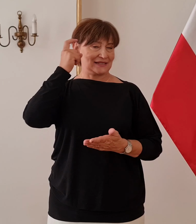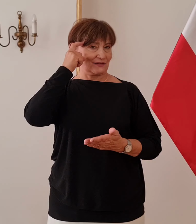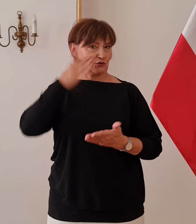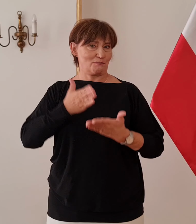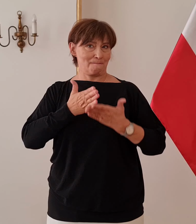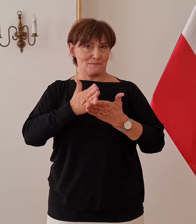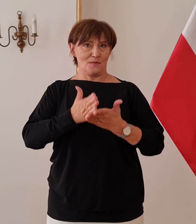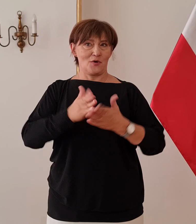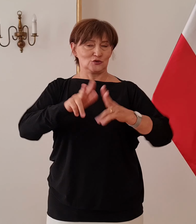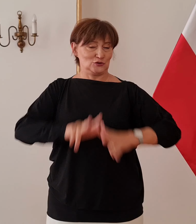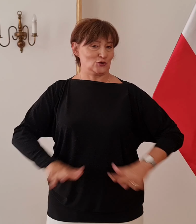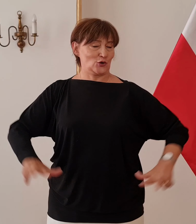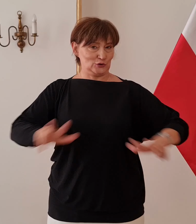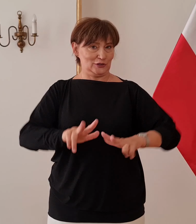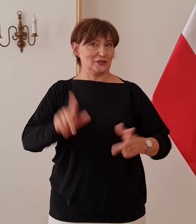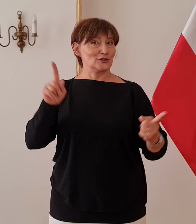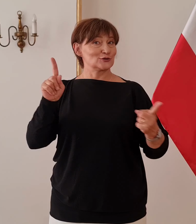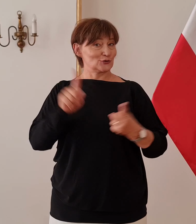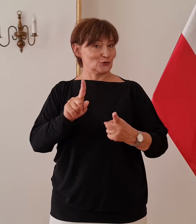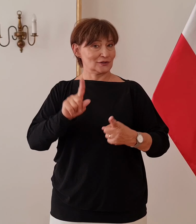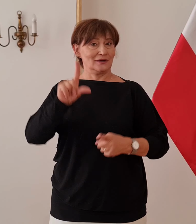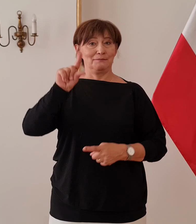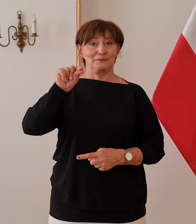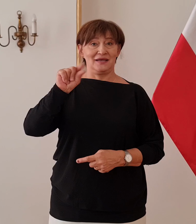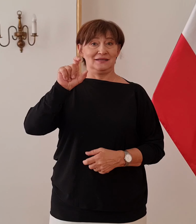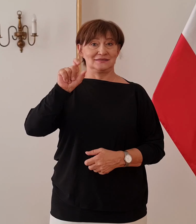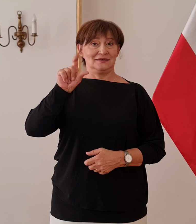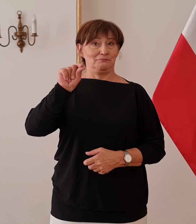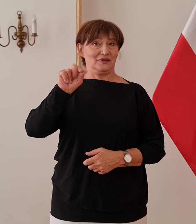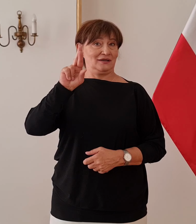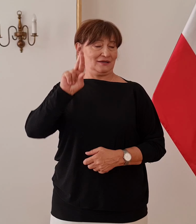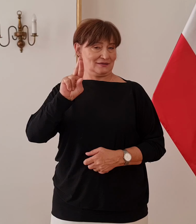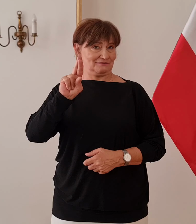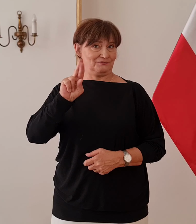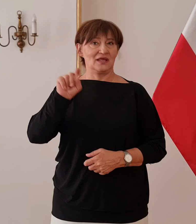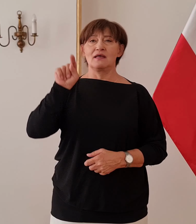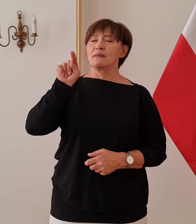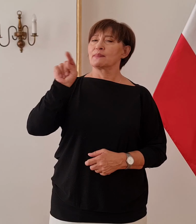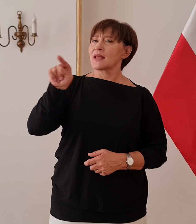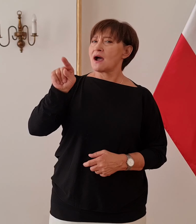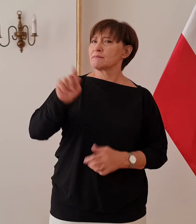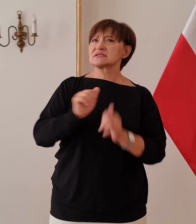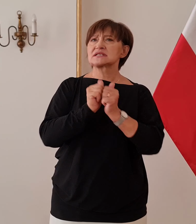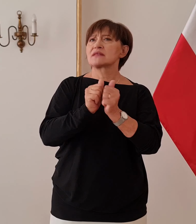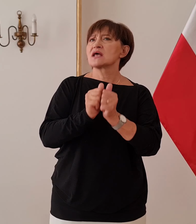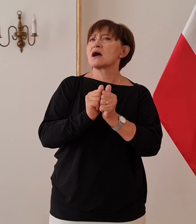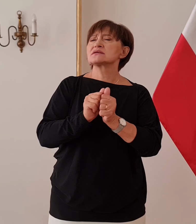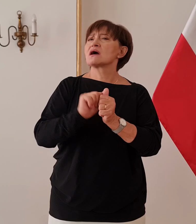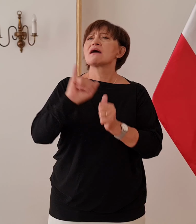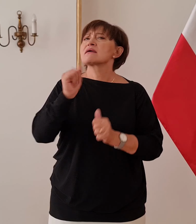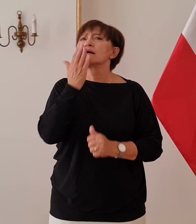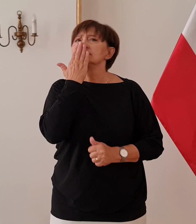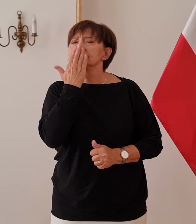Powiatowe Centrum Pomocy Rodzinie, które realizuje zadania